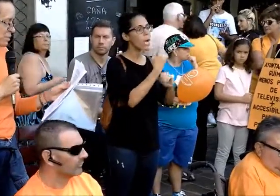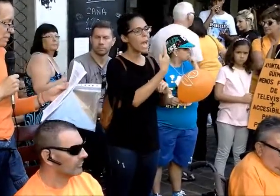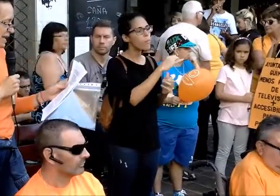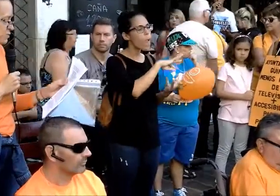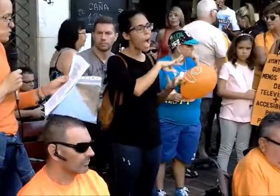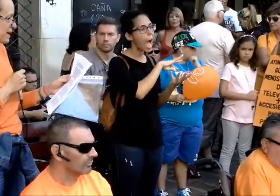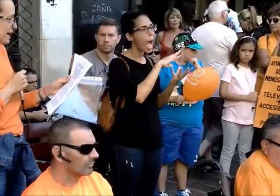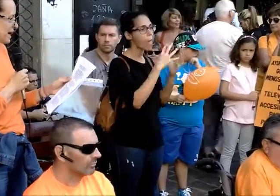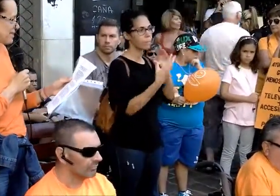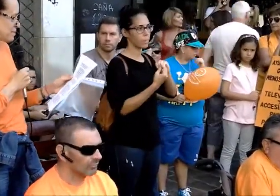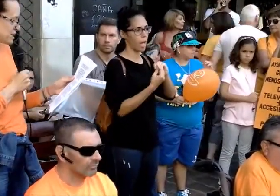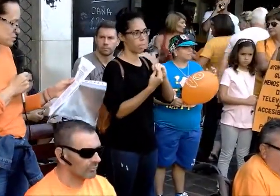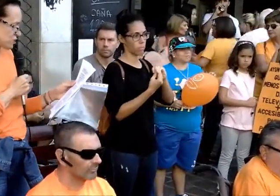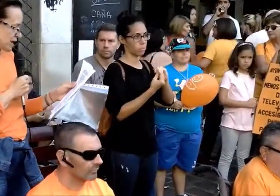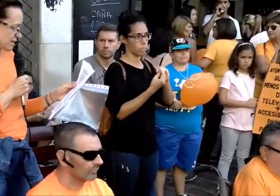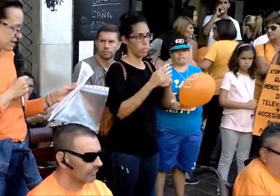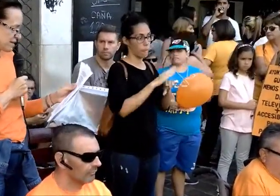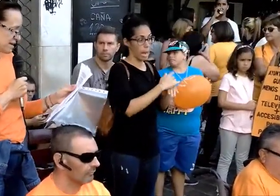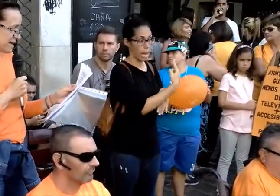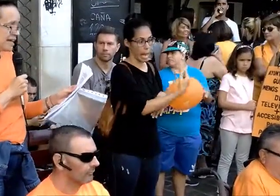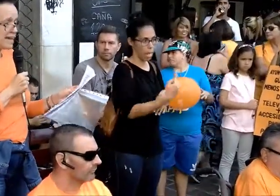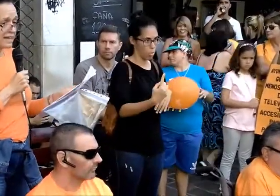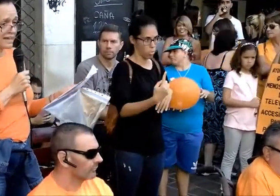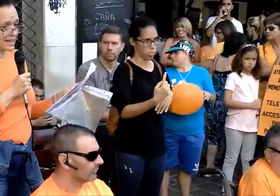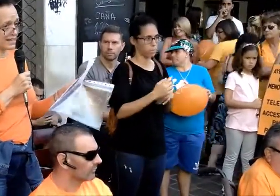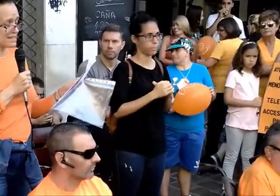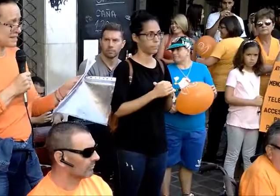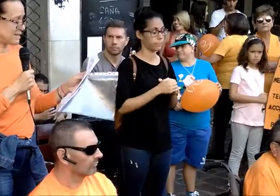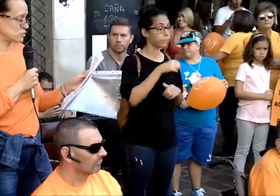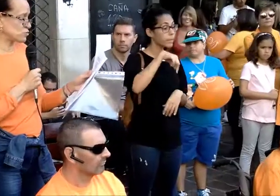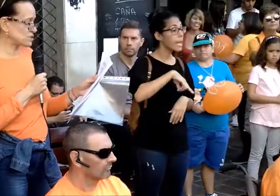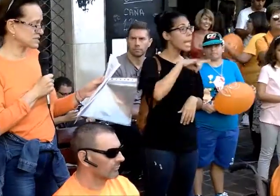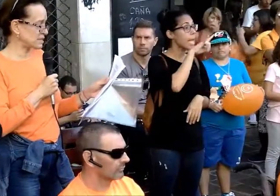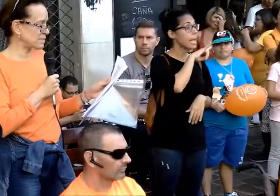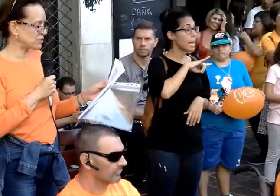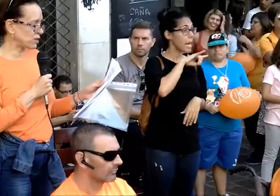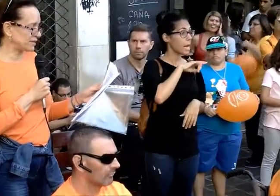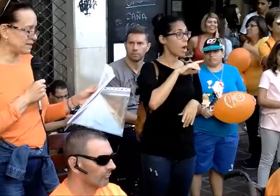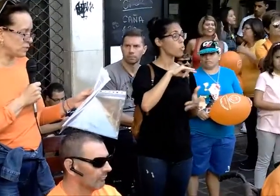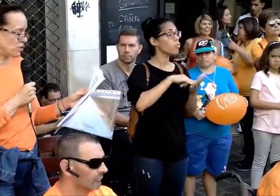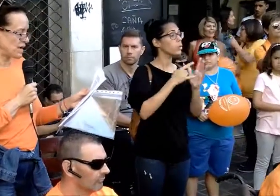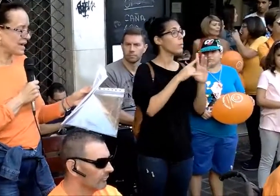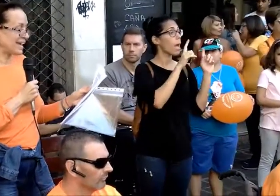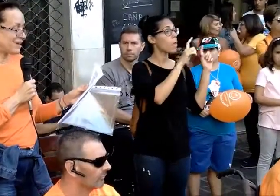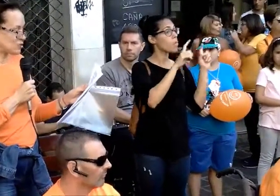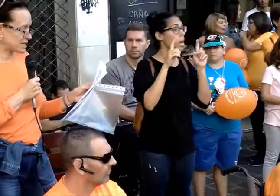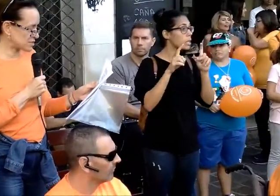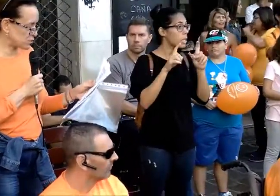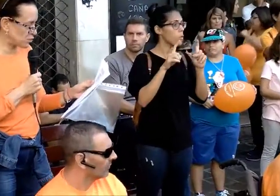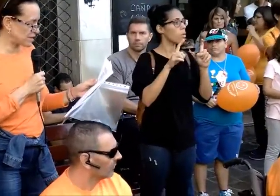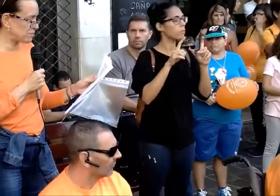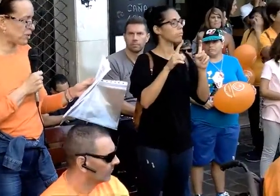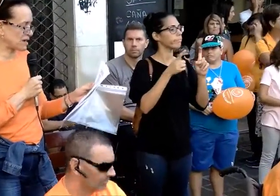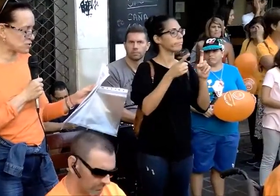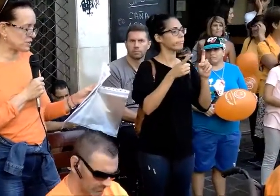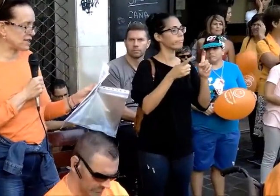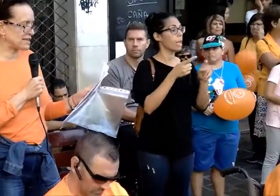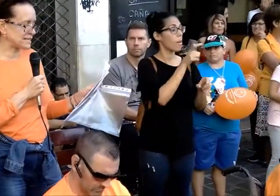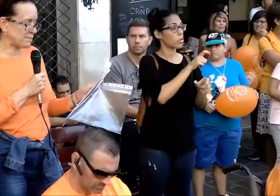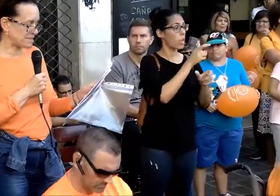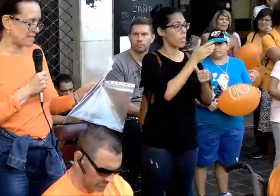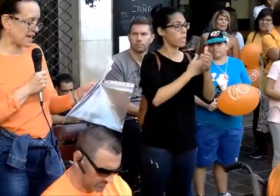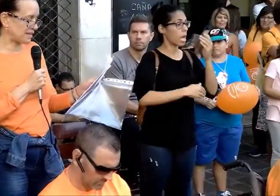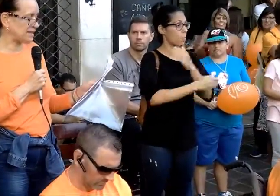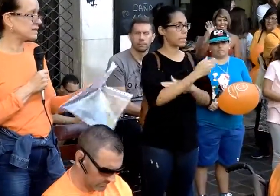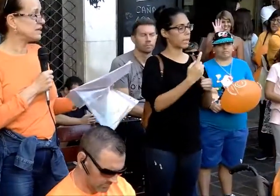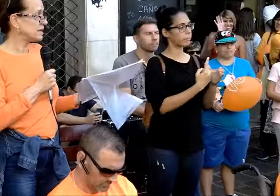más apropiados para cada persona. En Canarias tenemos un sistema educativo que nos excluye por razón de